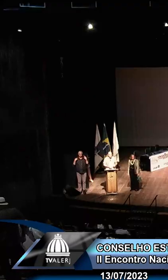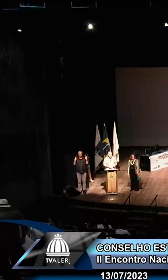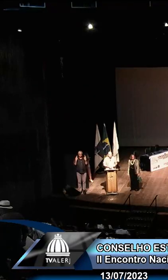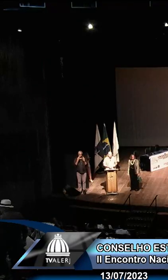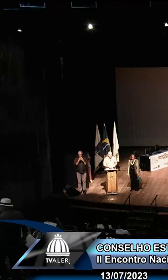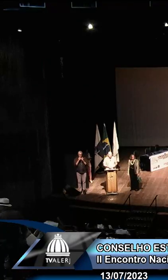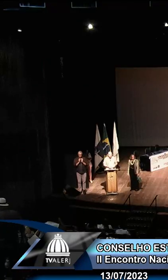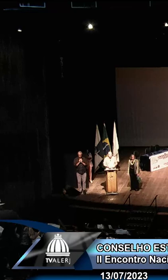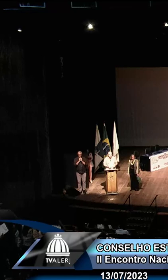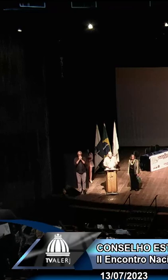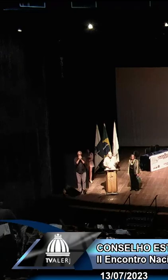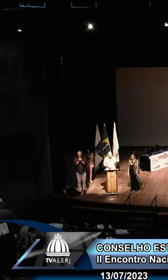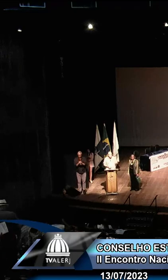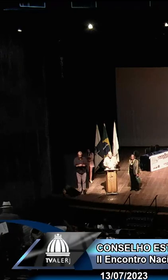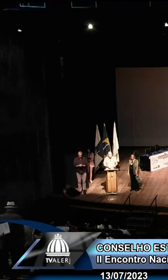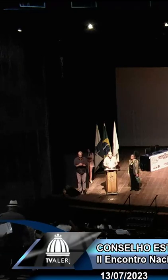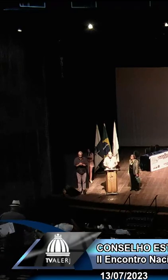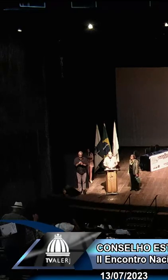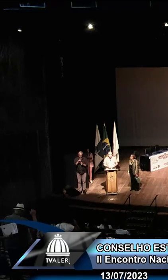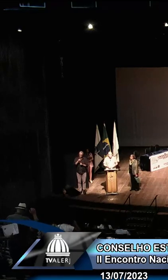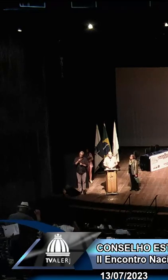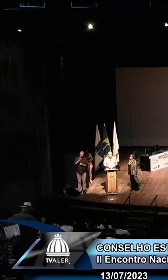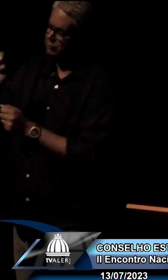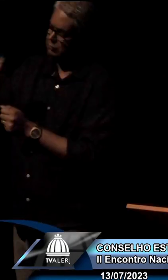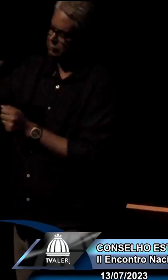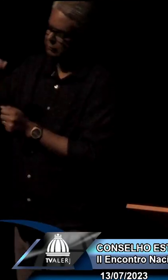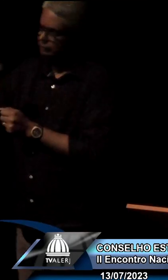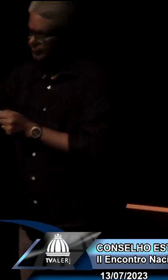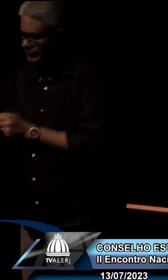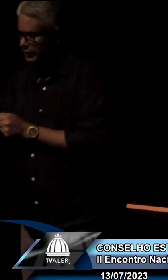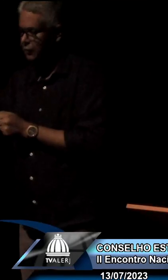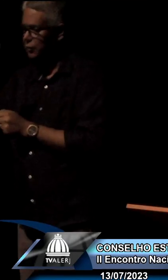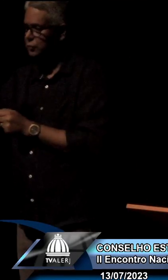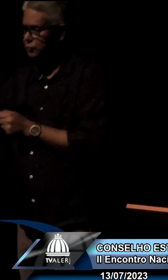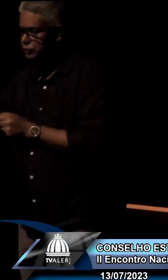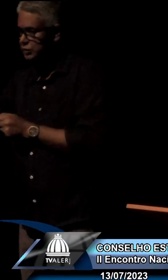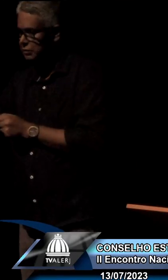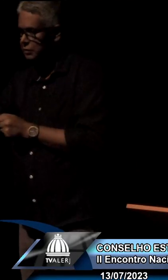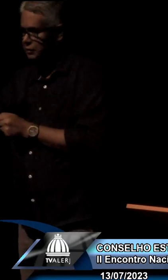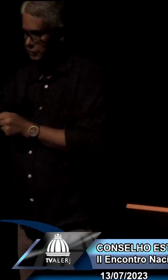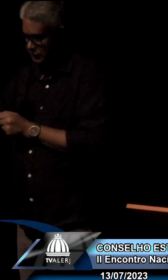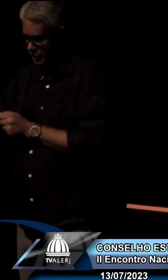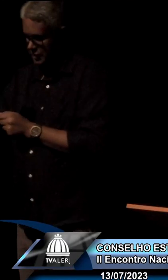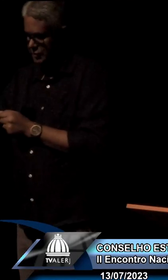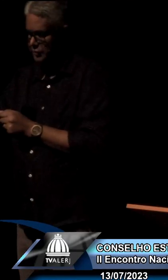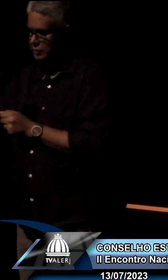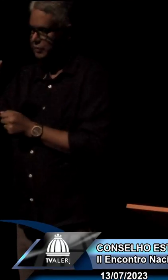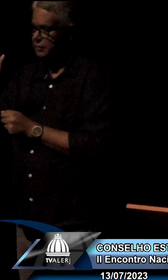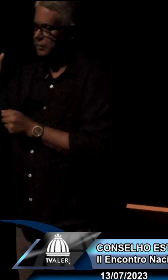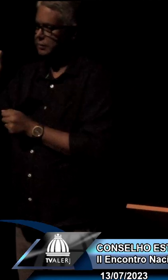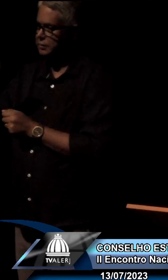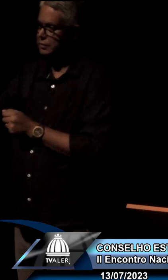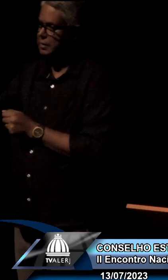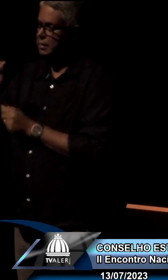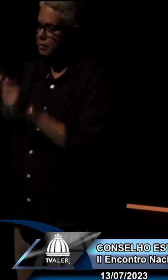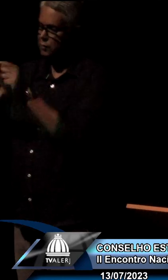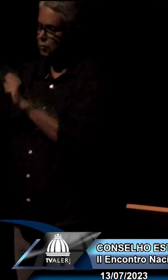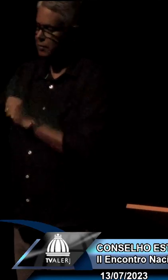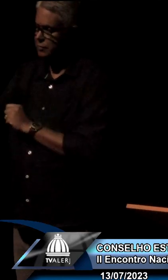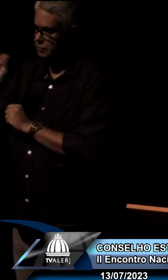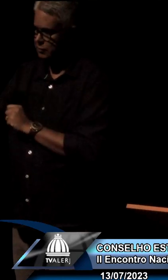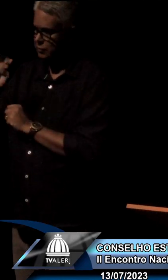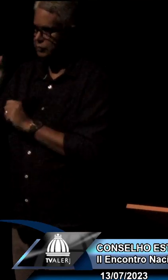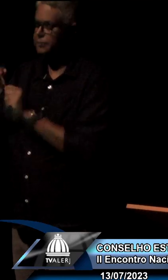ao ao Senai tá no dia 3 dia 10 perdão que é uma reunião que nós participamos